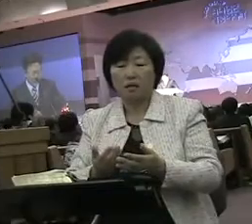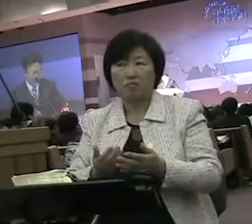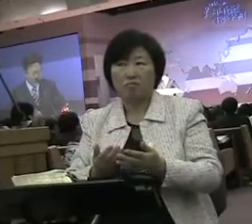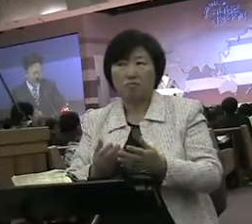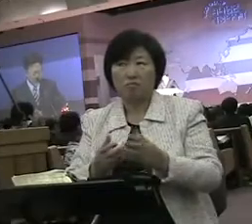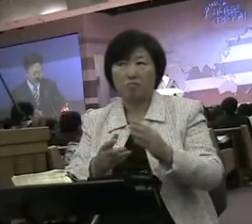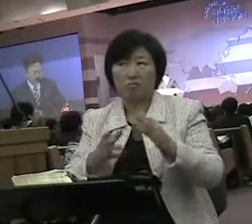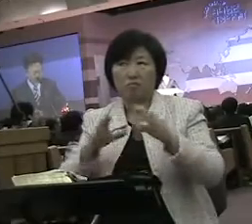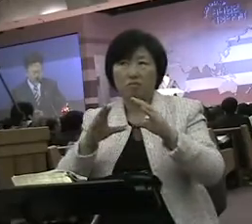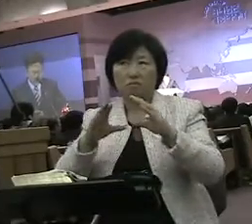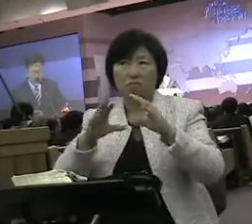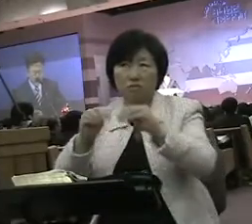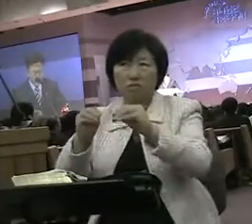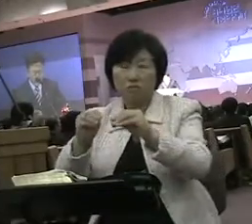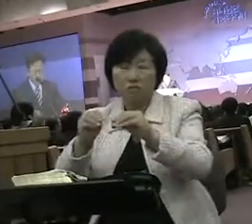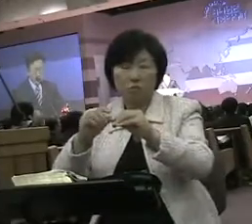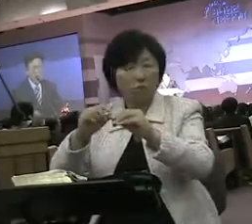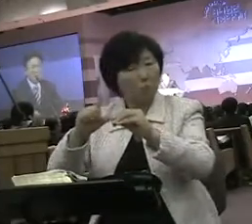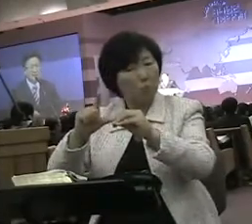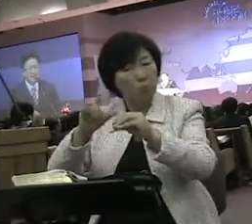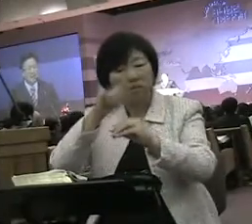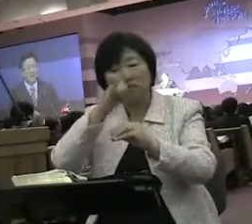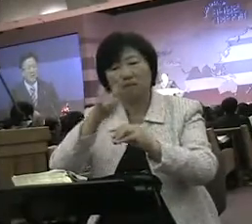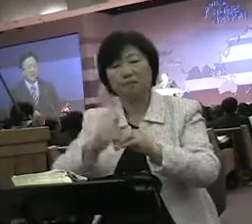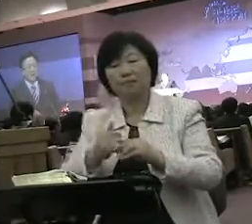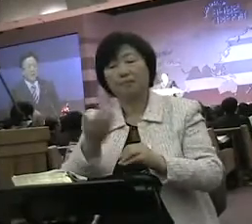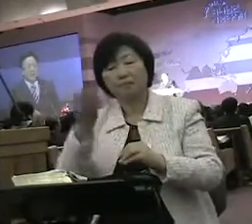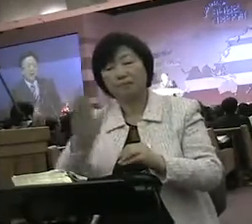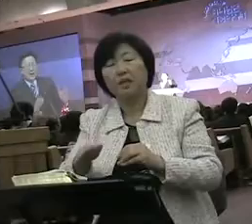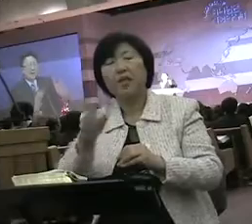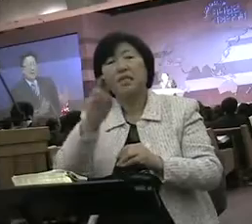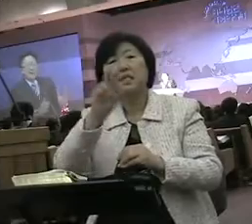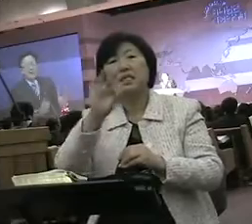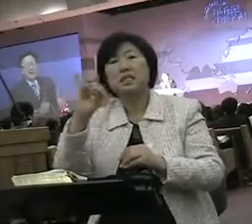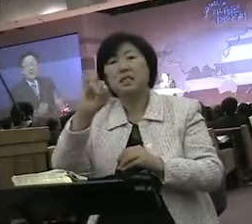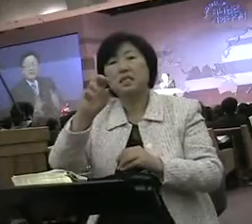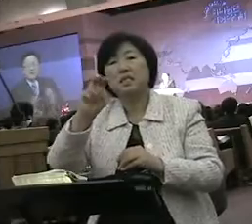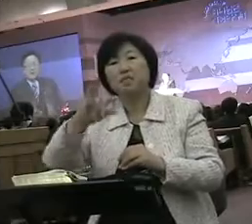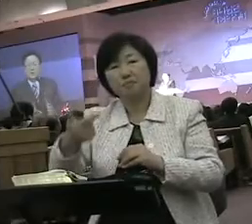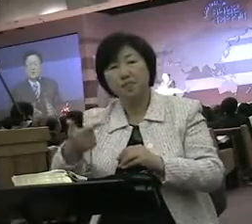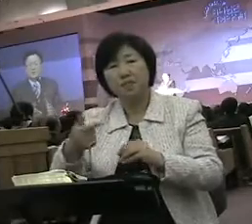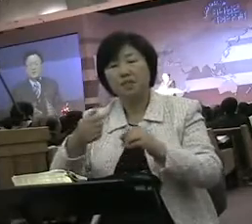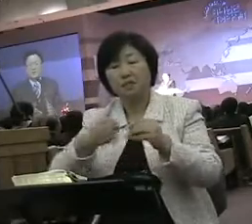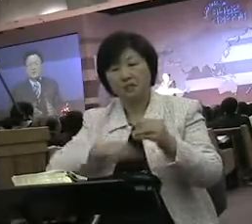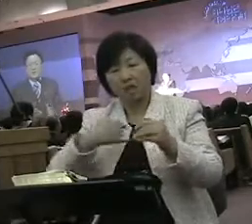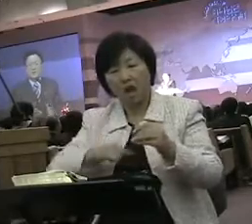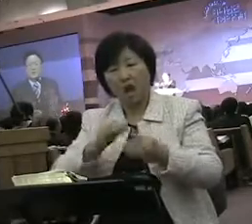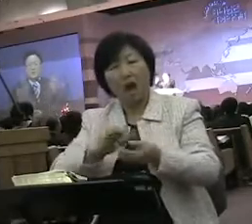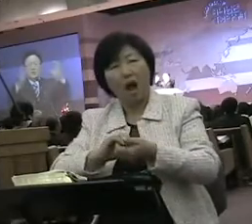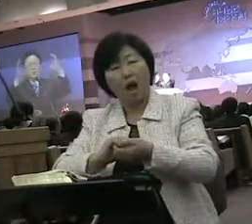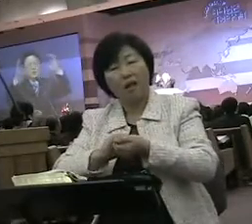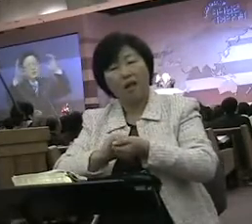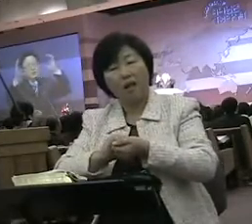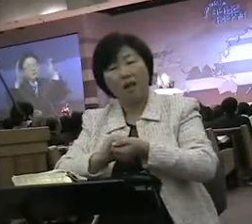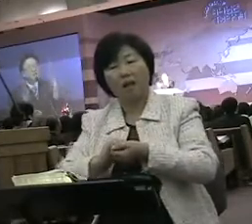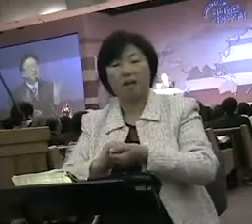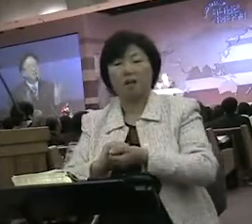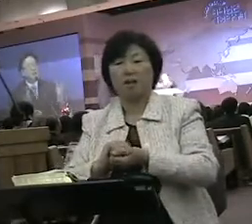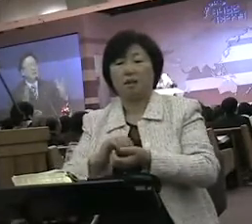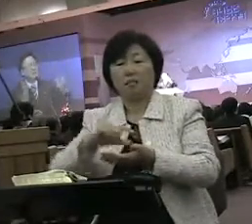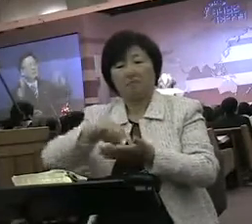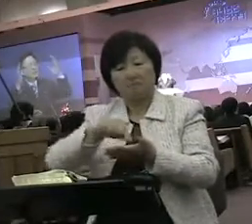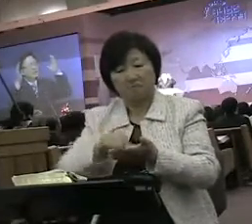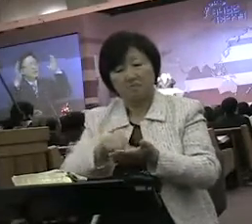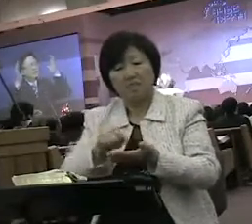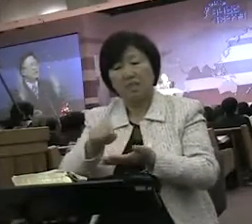경우가 대다수였습니다. 이민자의 자녀로 오히려 한계일 것 같은 요소들이, 오히려 여러분 이